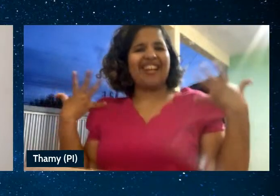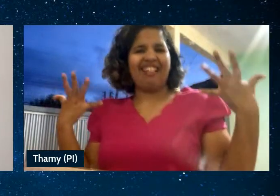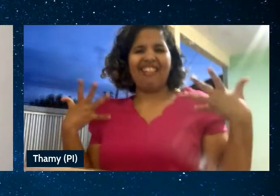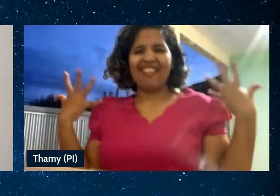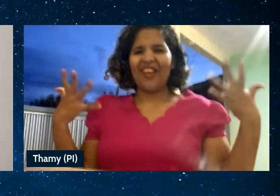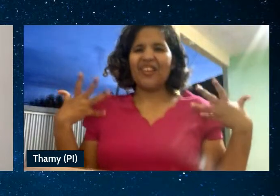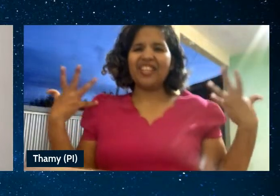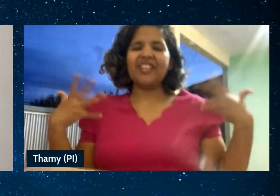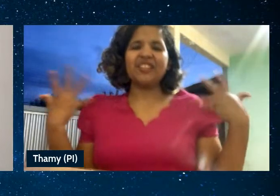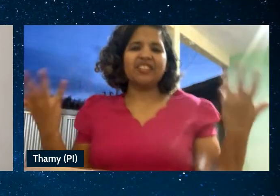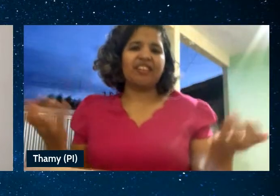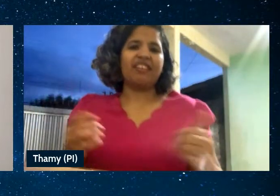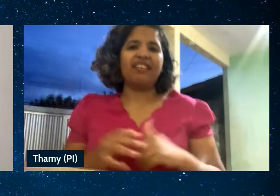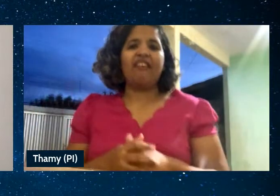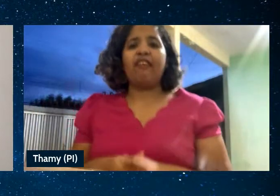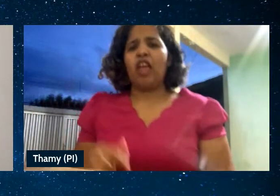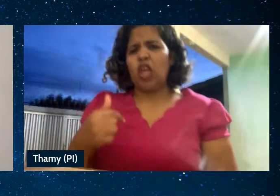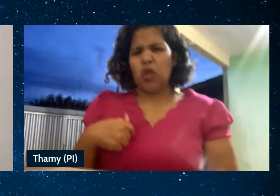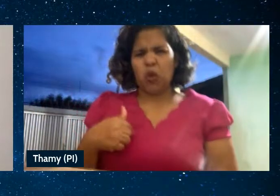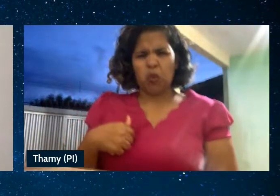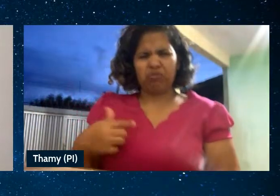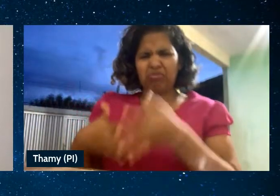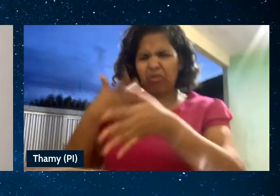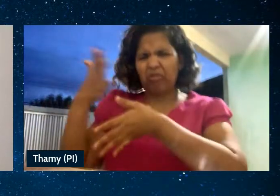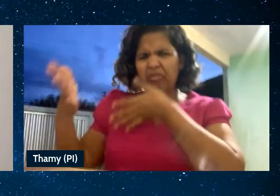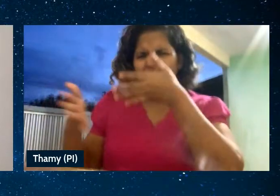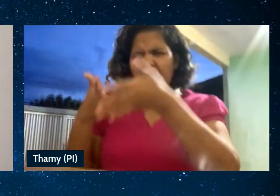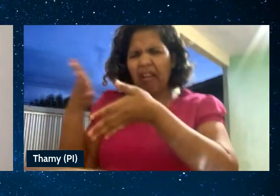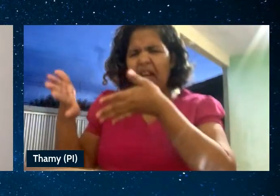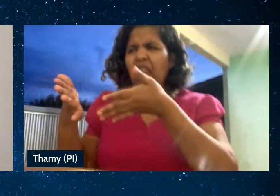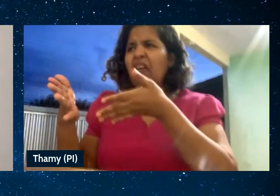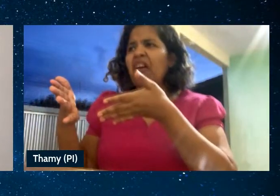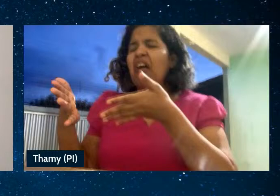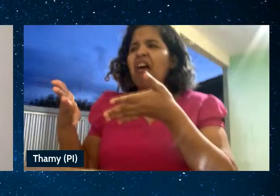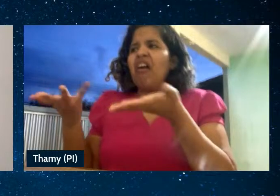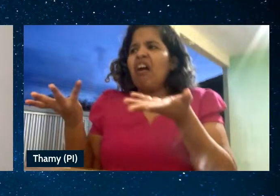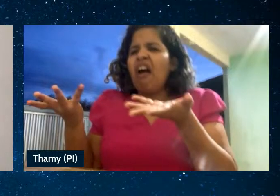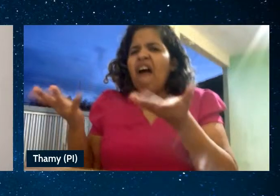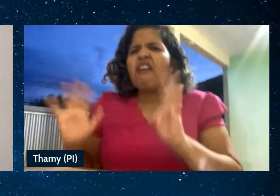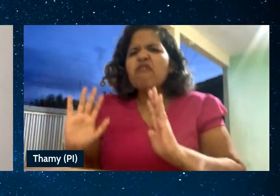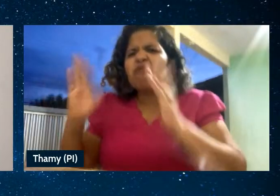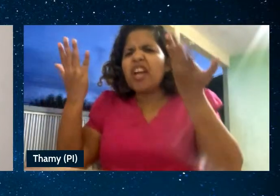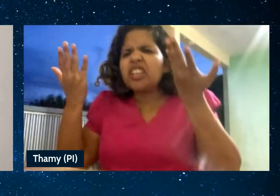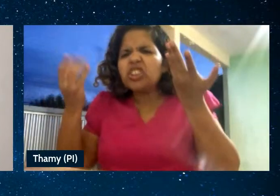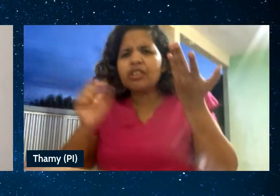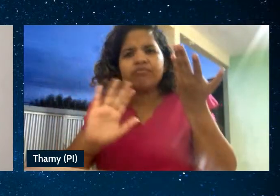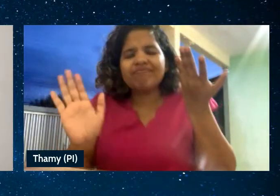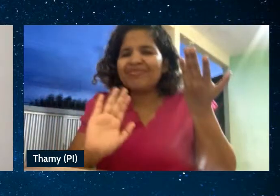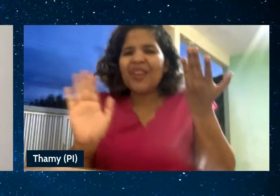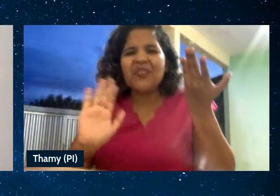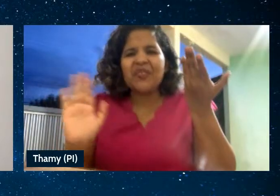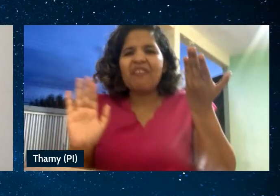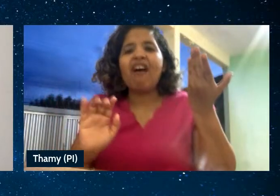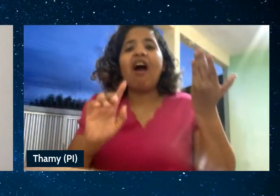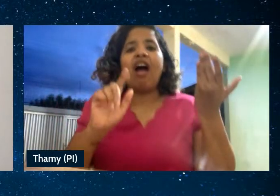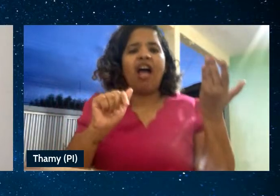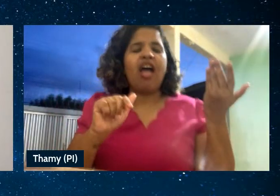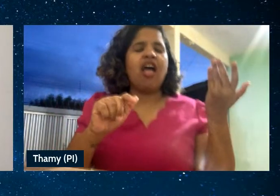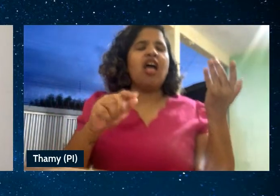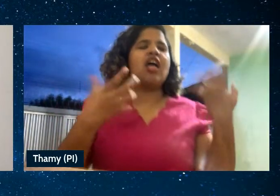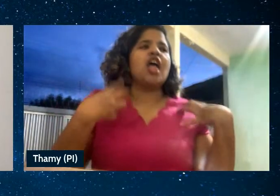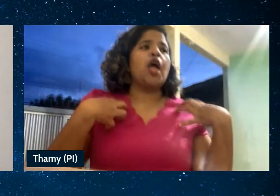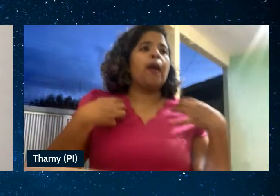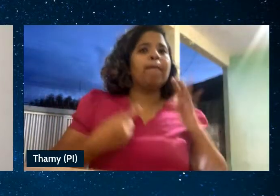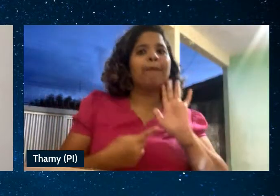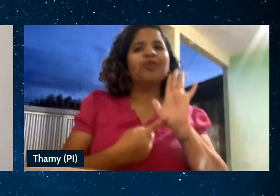digo assim em festa né mas sentindo aquela energia interior que esbanja em nós